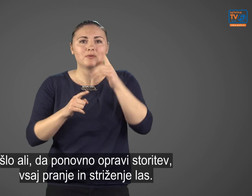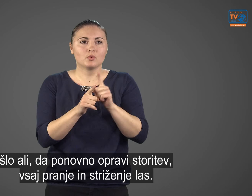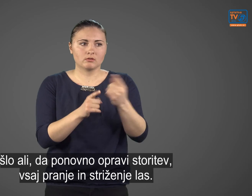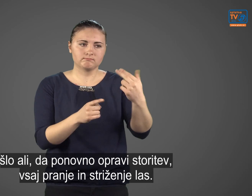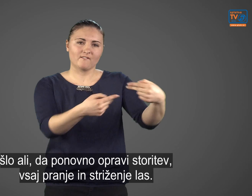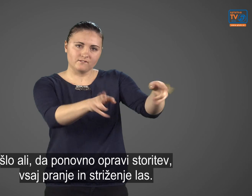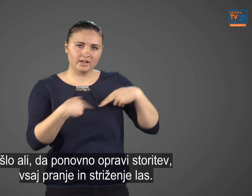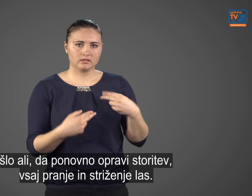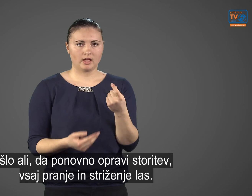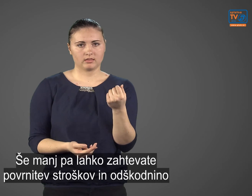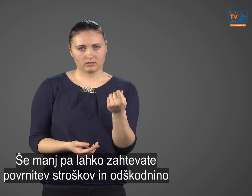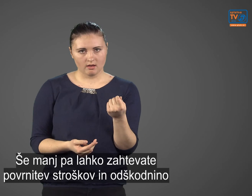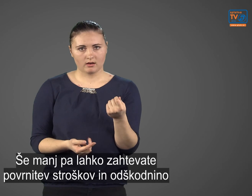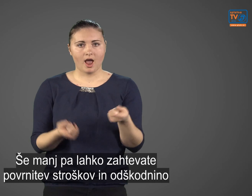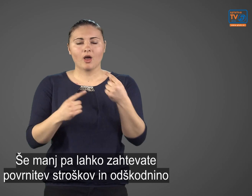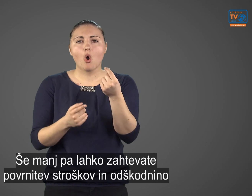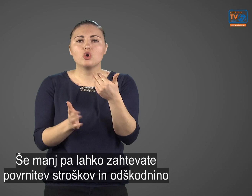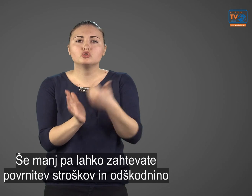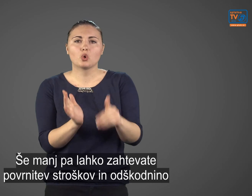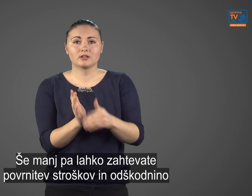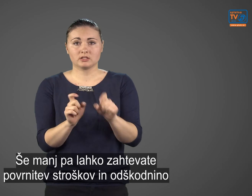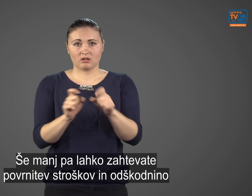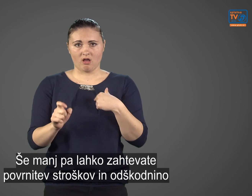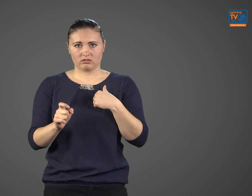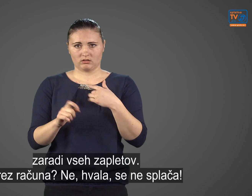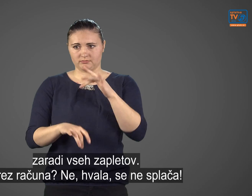številne stroške in odškodnino zaradi nastale situacije.